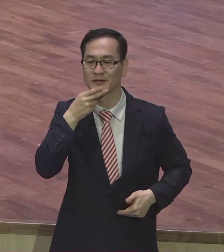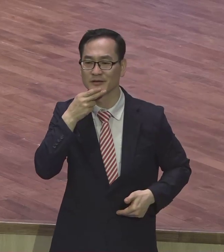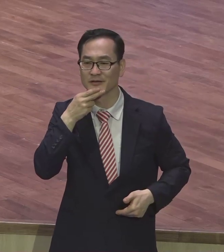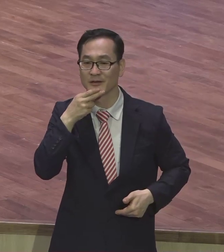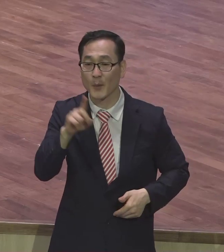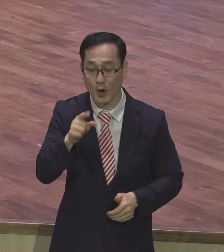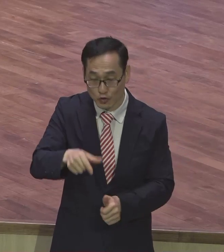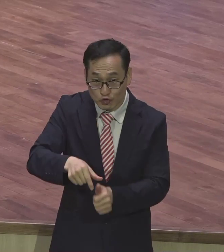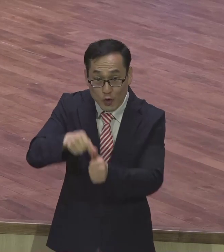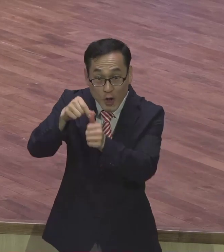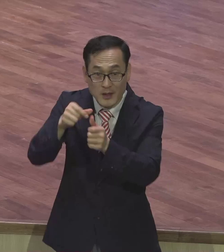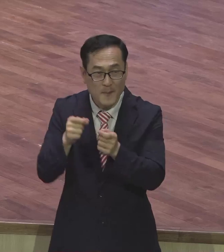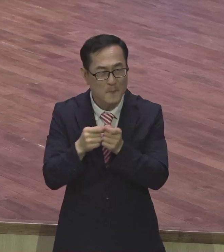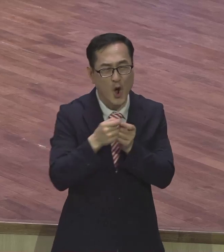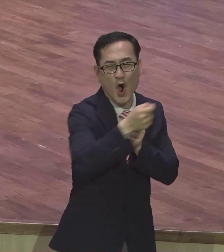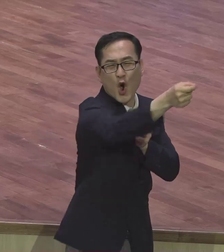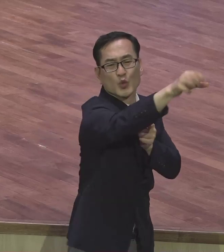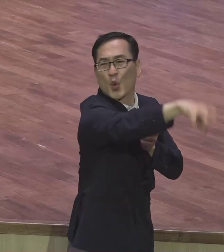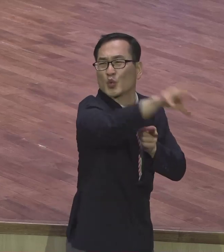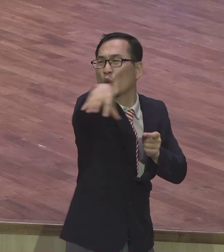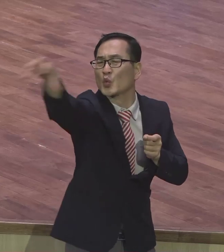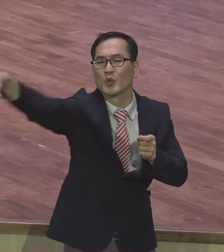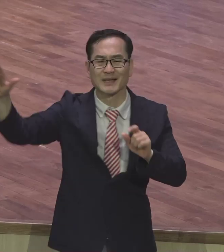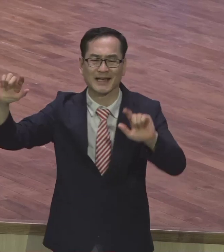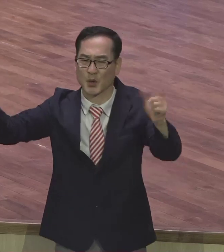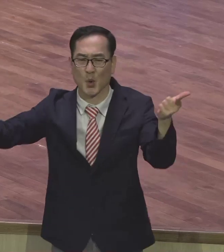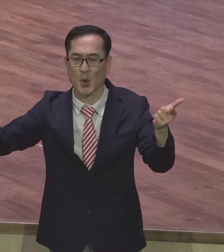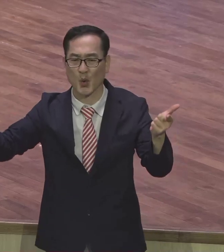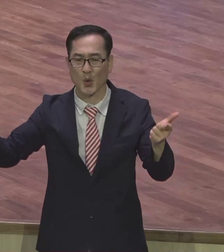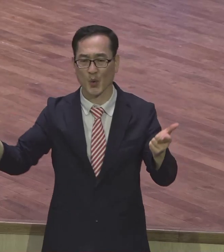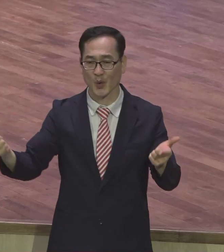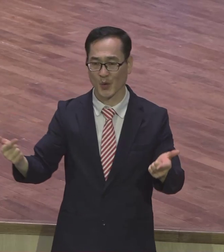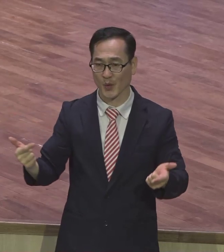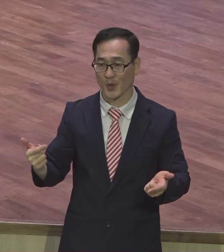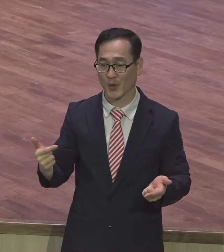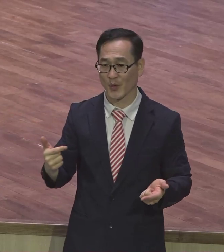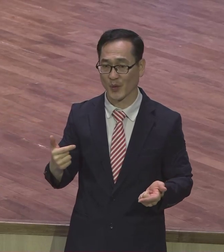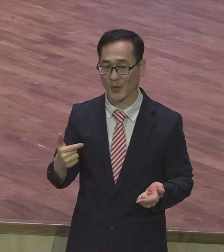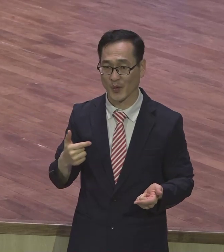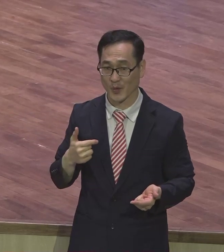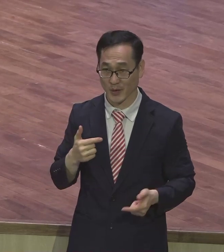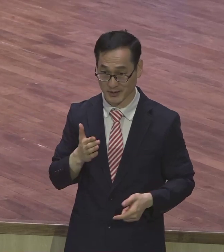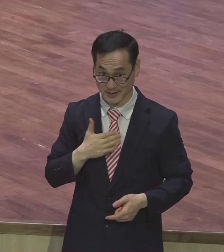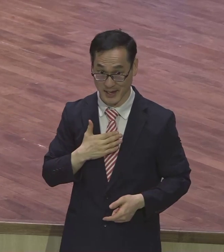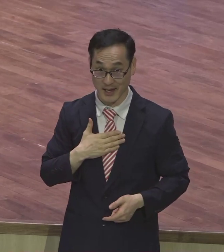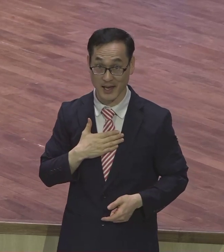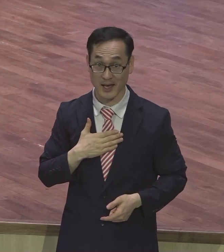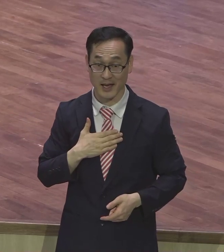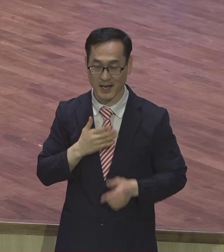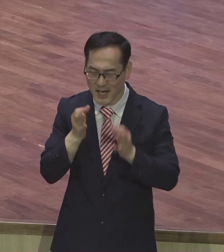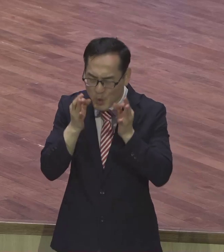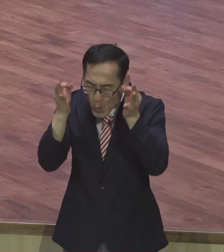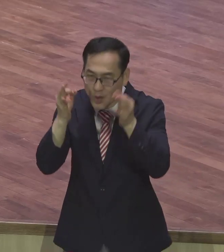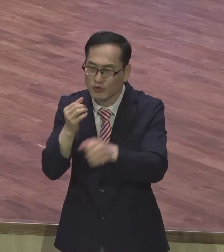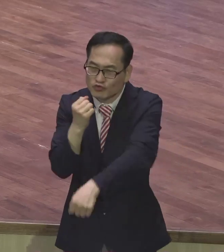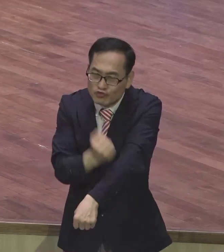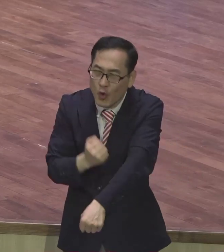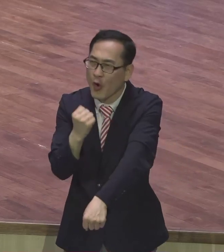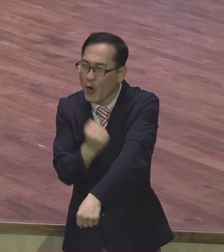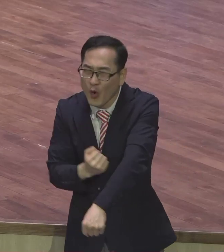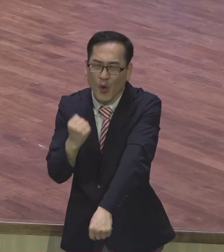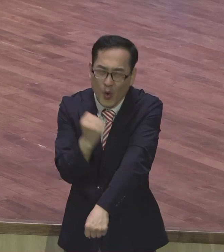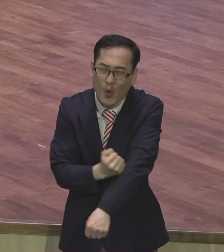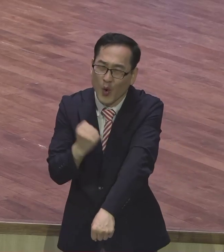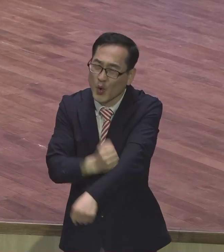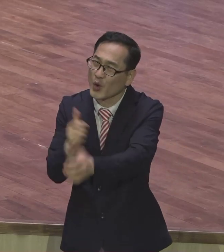구원은 멀리 있는 것이 아니고 멀리 있는 것이 아니고 결코 자기 노력이나 어떤 의로 되는 것이